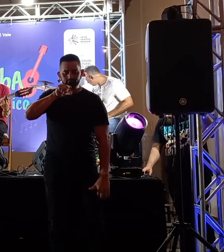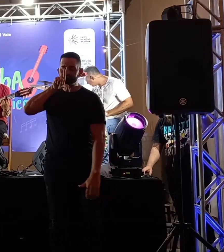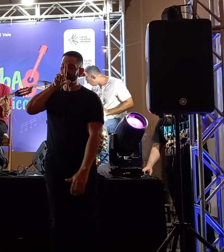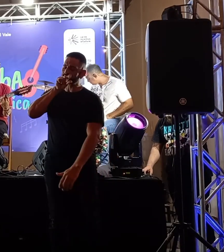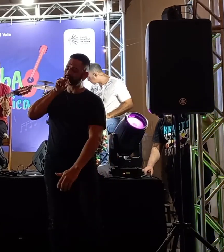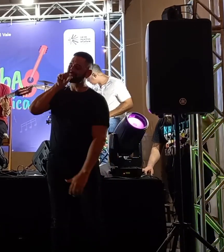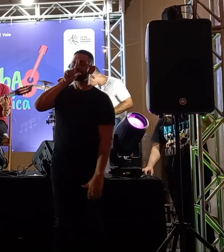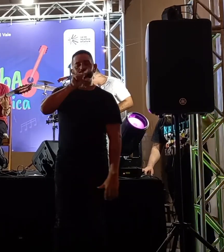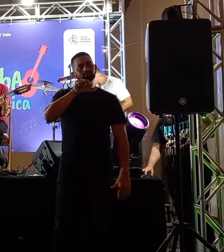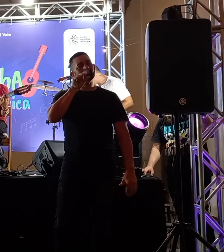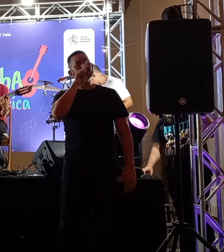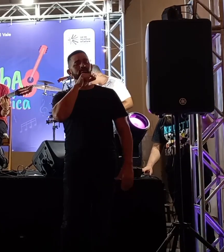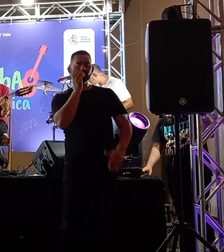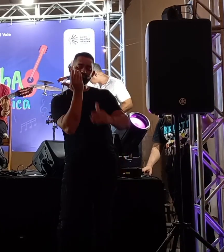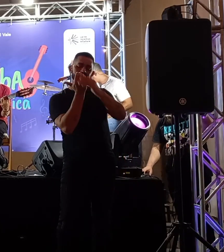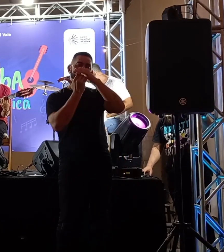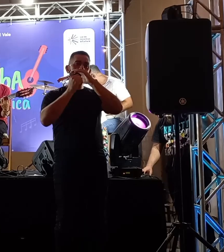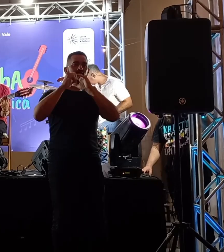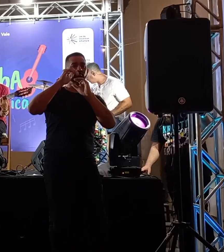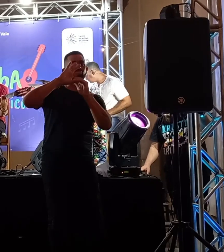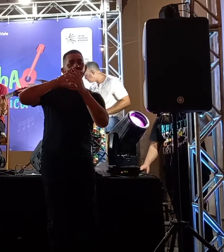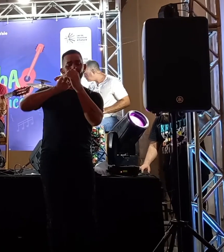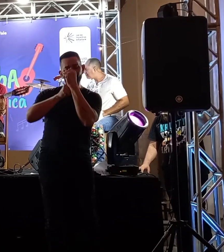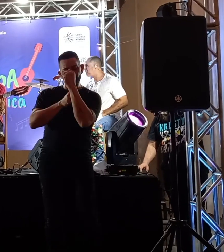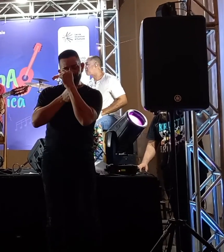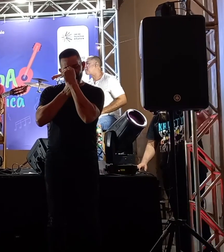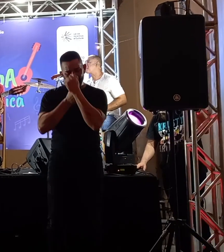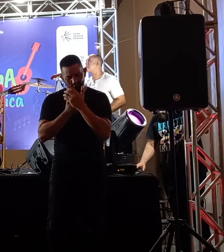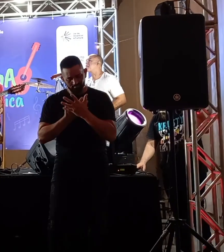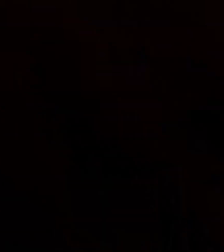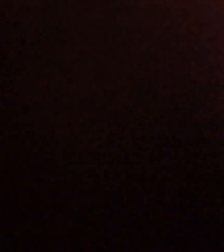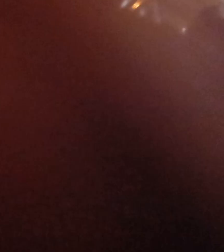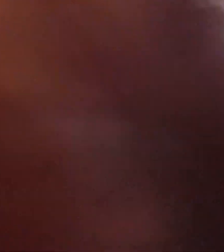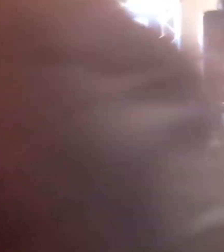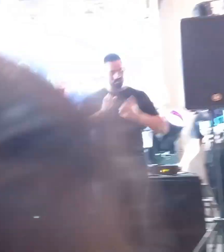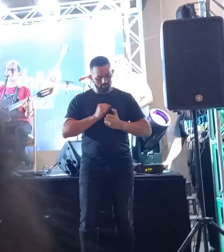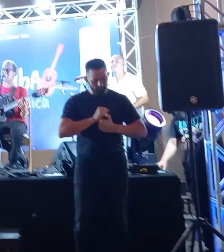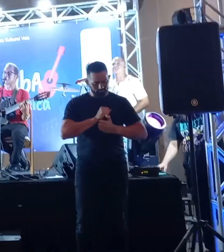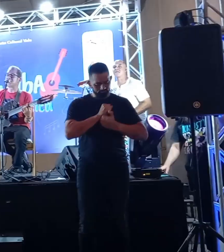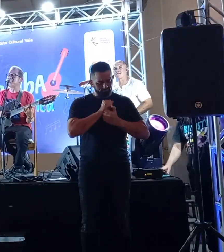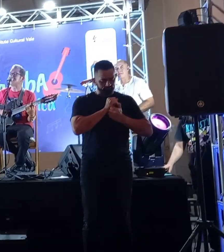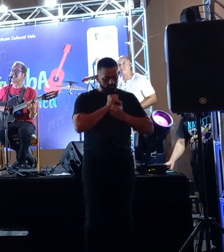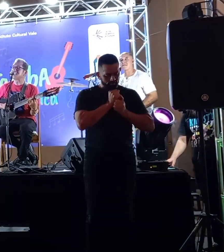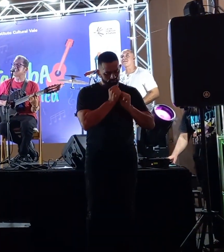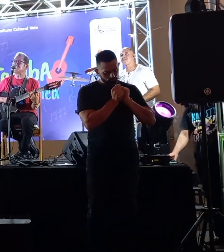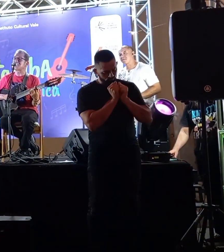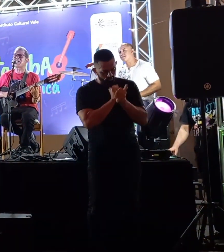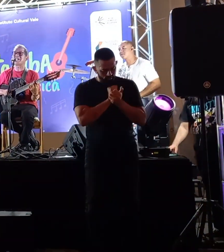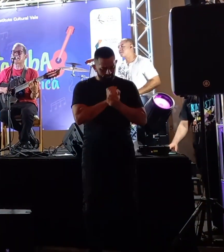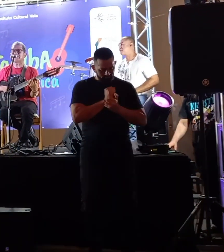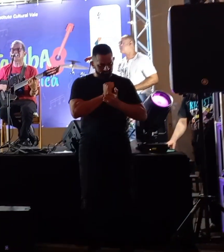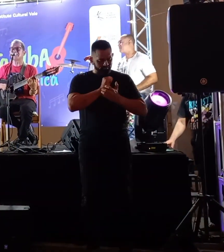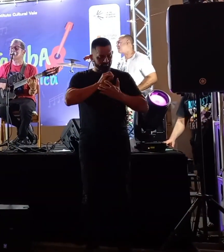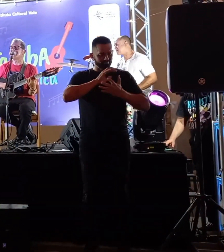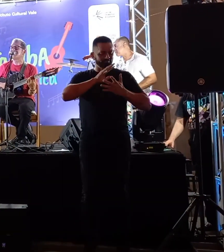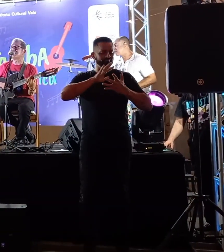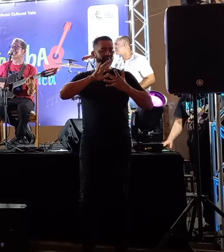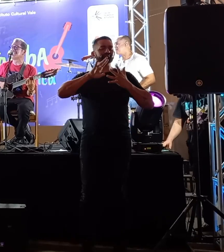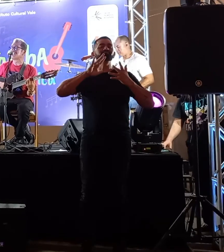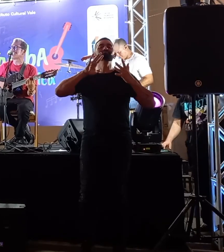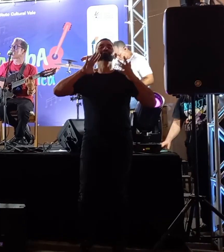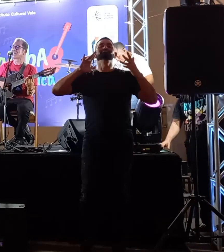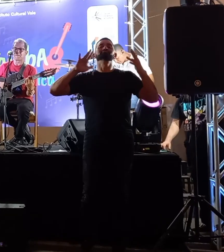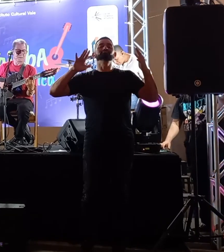Passarinho, canta tanto segredo, desata o que prende o